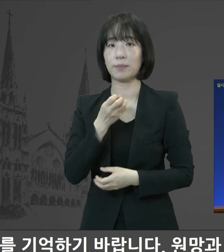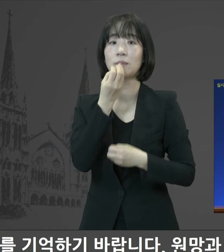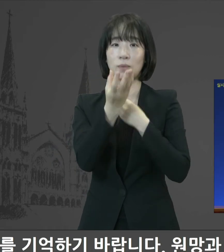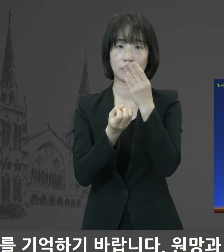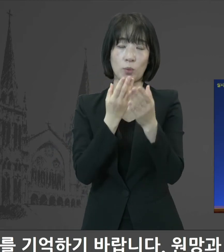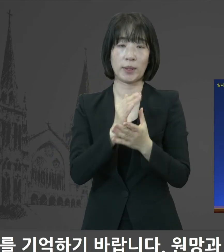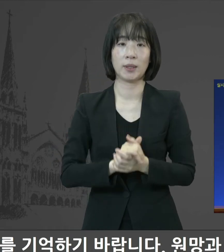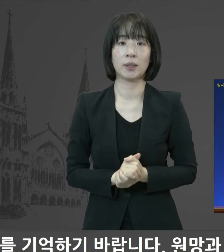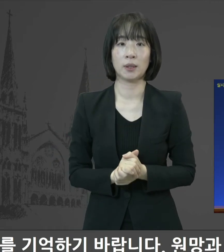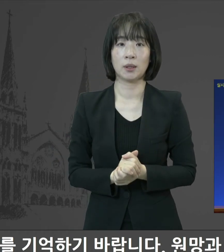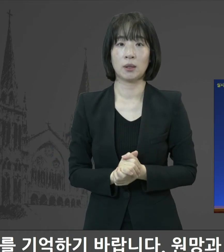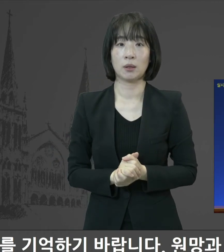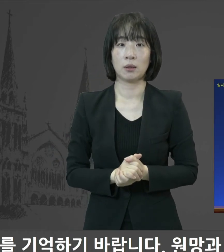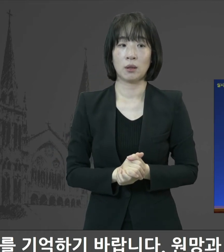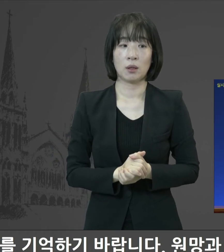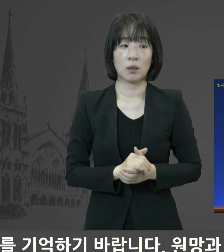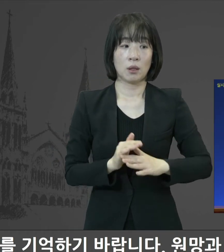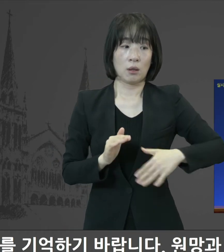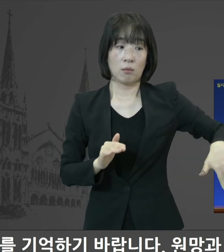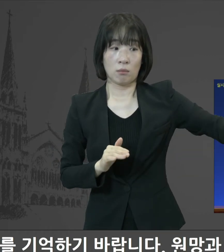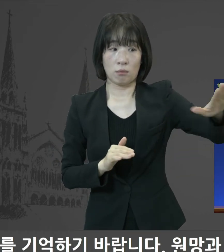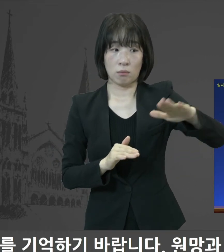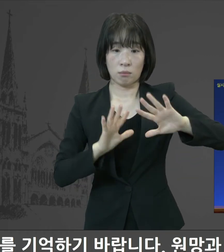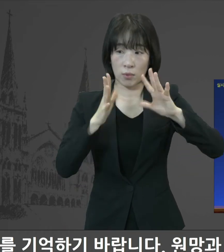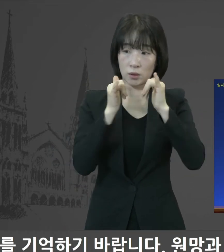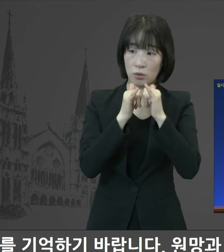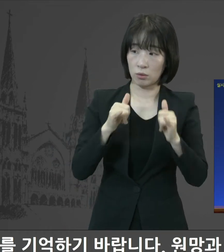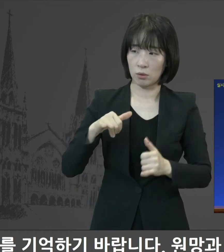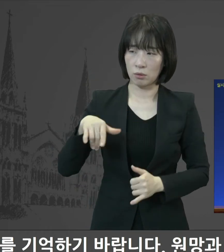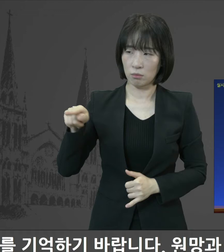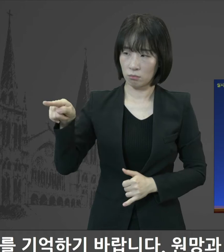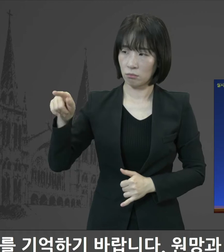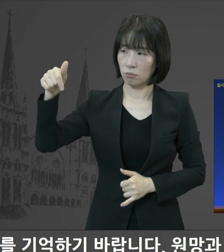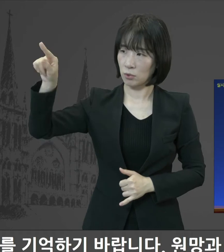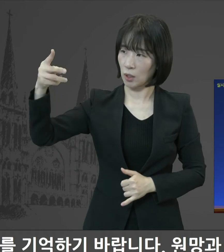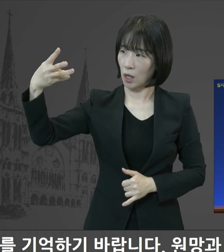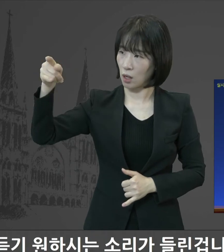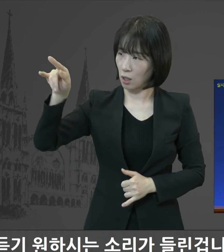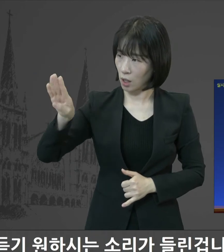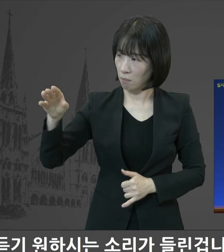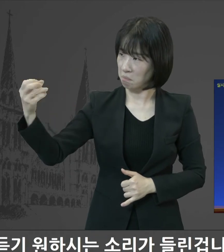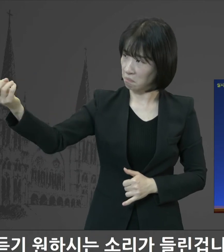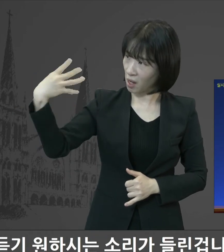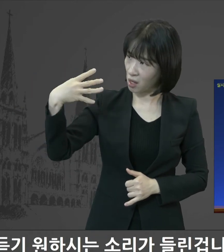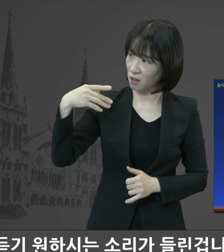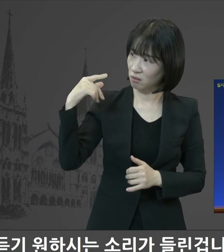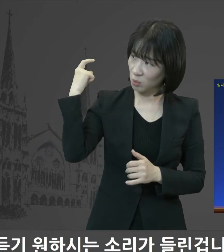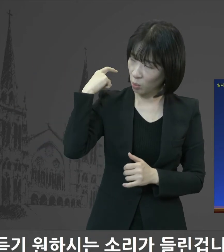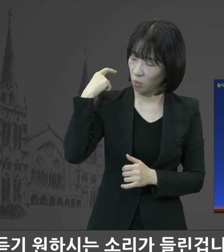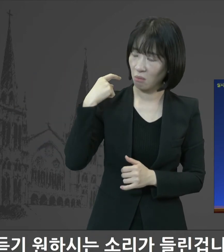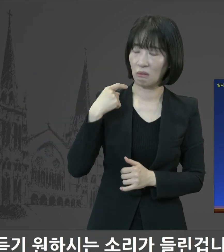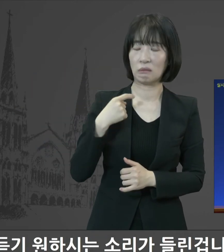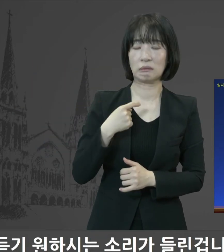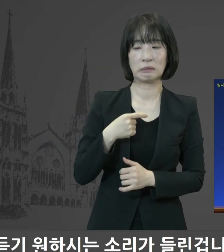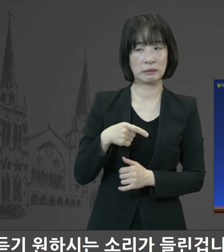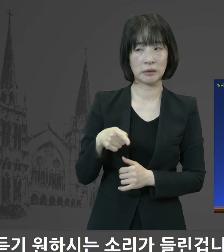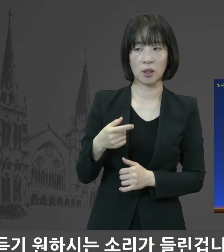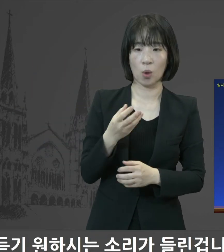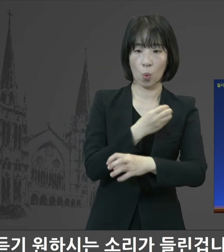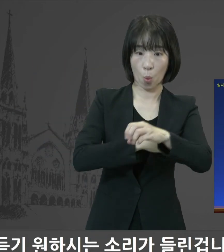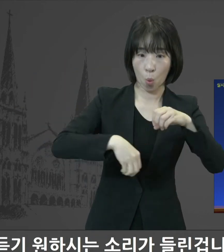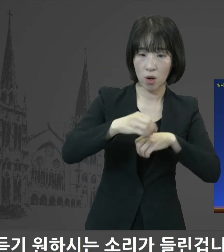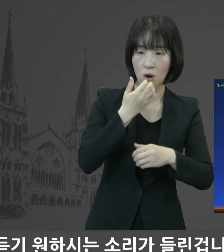회중은 이 얘기를 듣고 더 악해집니다. 10절을 보면 온 회중이 그들을 돌로